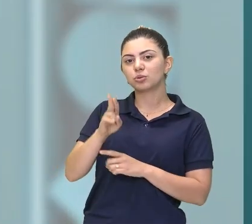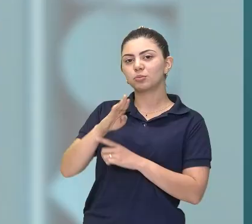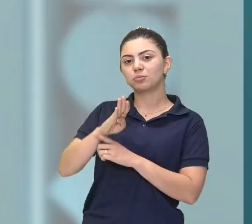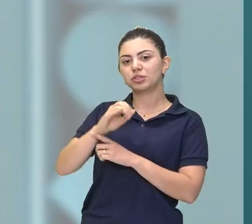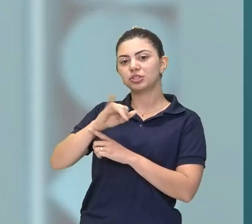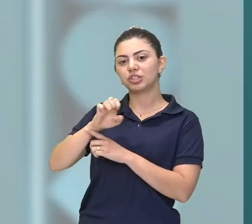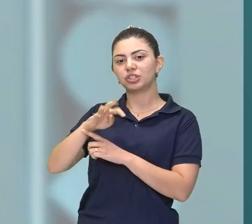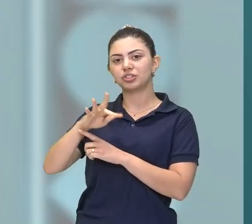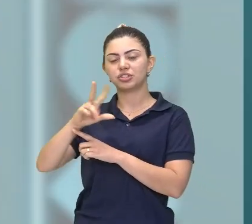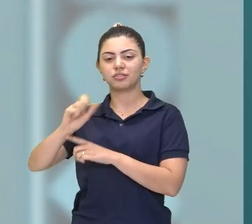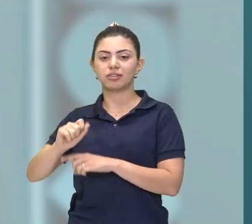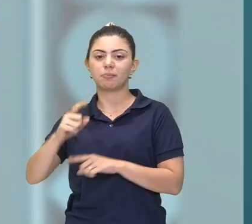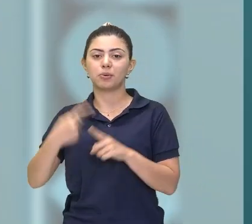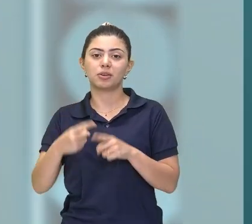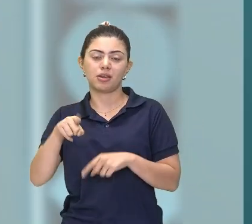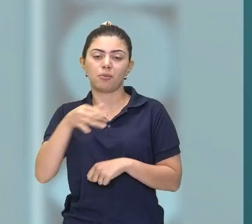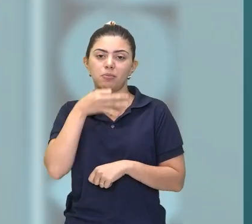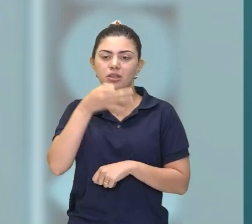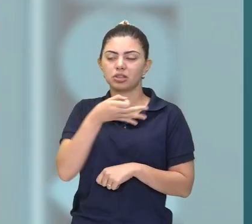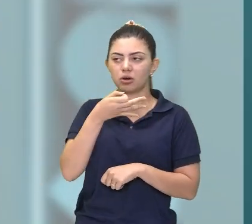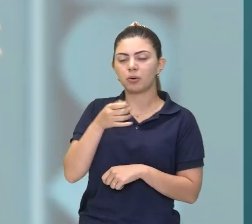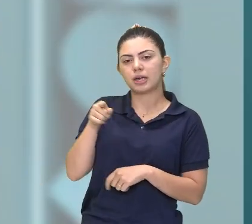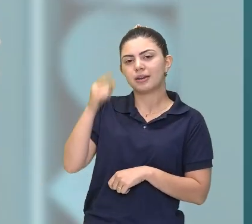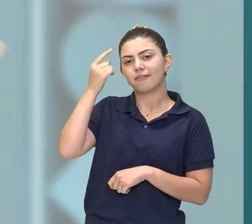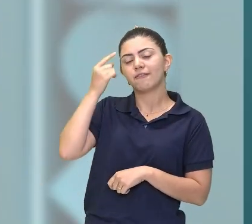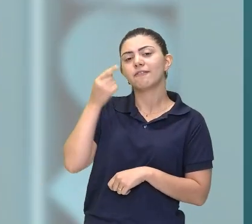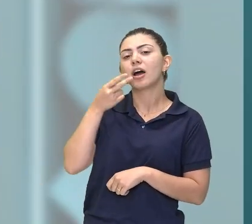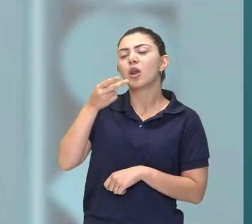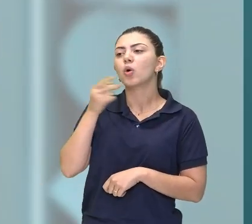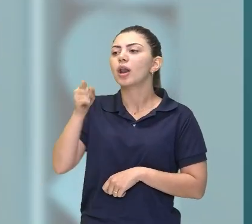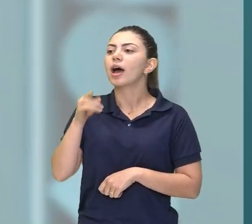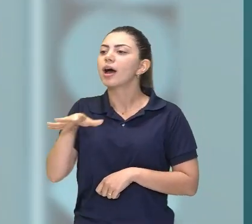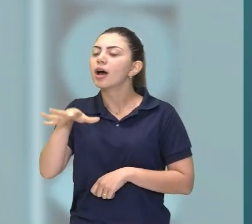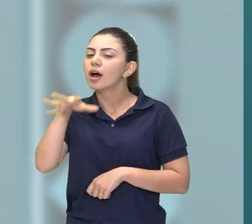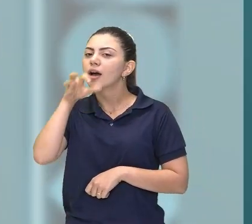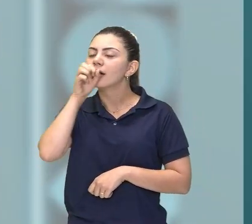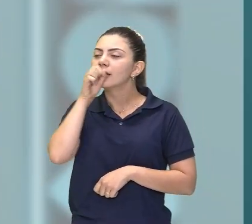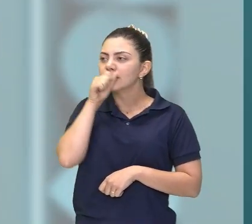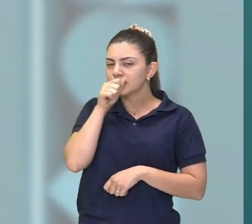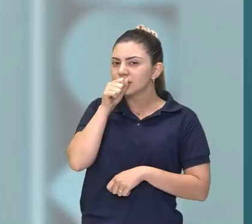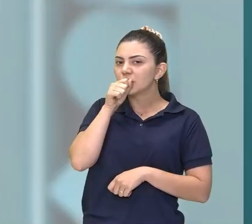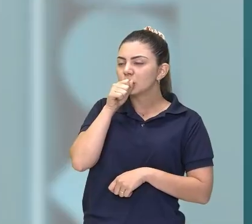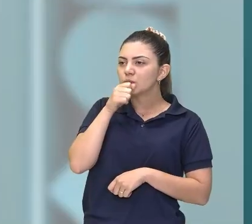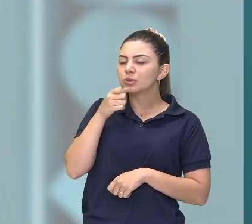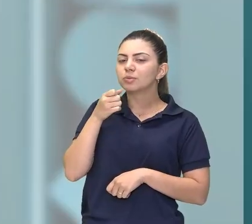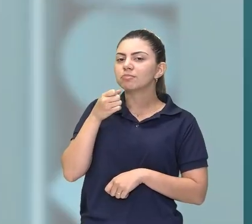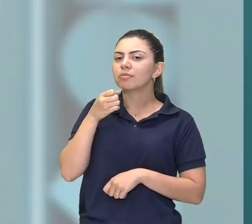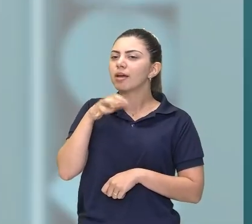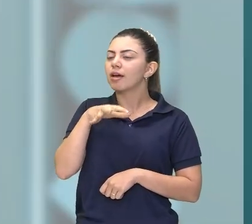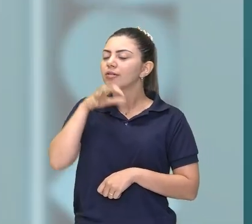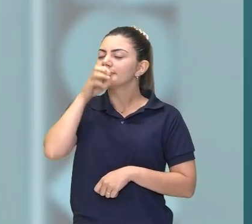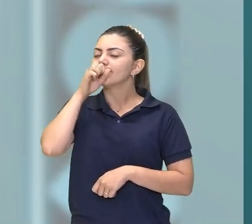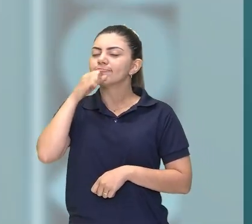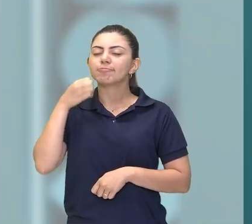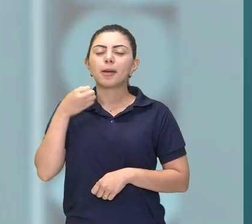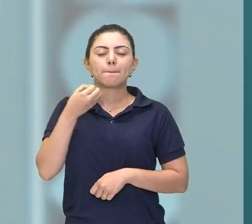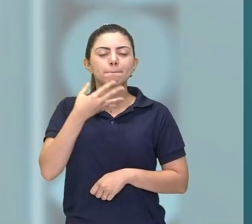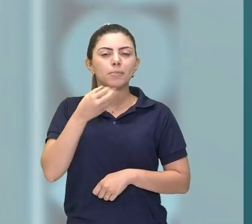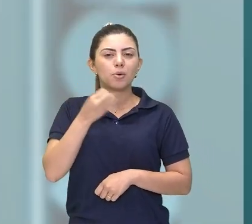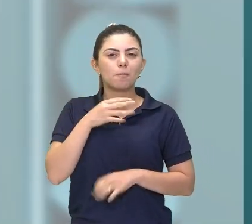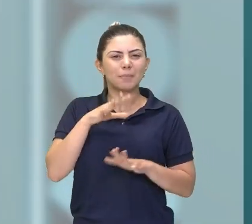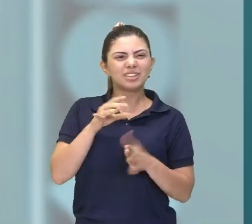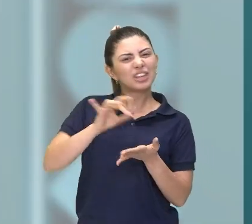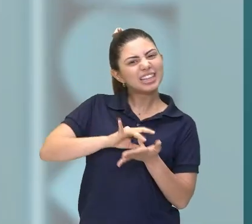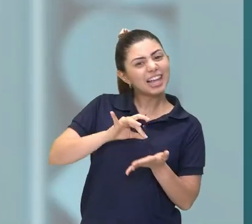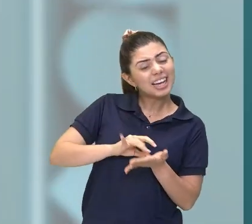hálito dela é perfumado. Como eu não sei se o hálito dela é perfumado, né? Fica aí, será que é isso mesmo? Então, veja que é uma descrição subjetiva.